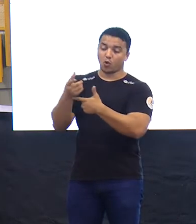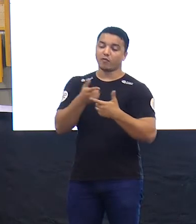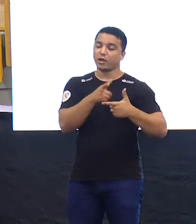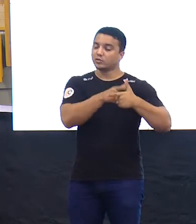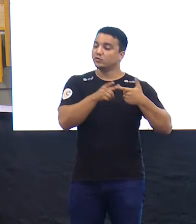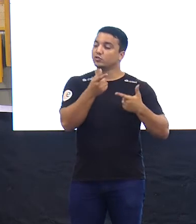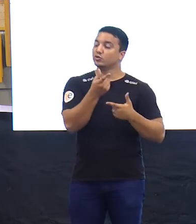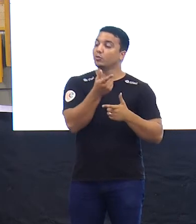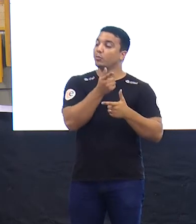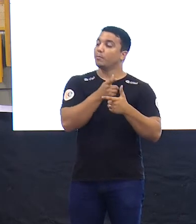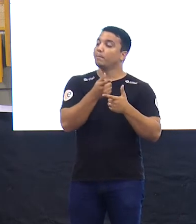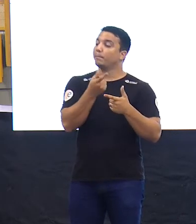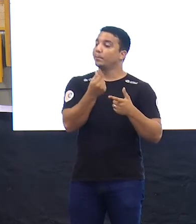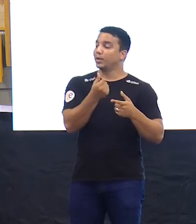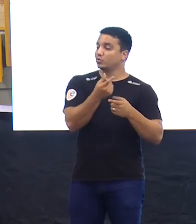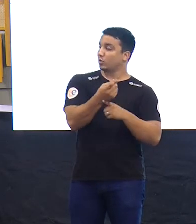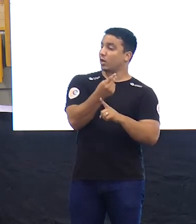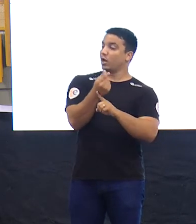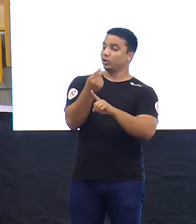preço antigo, e dar